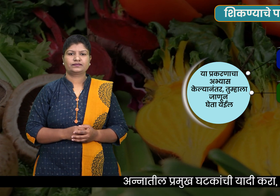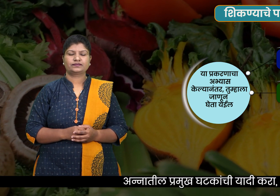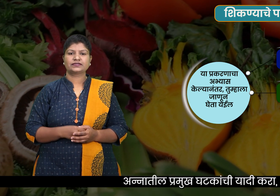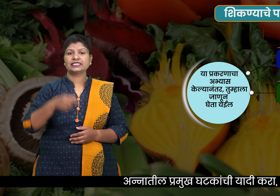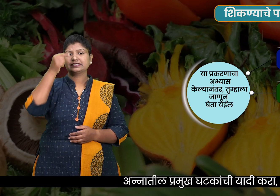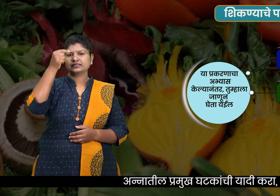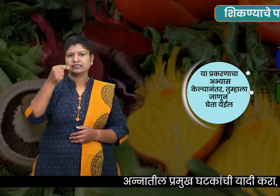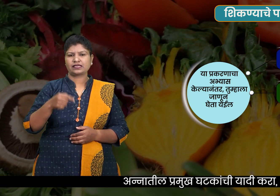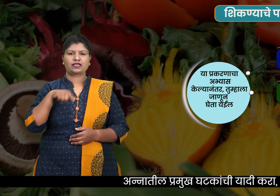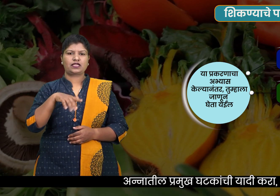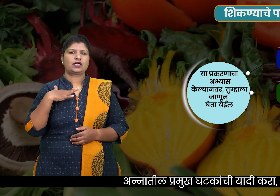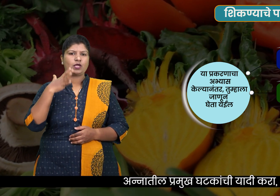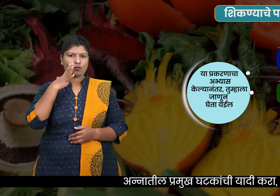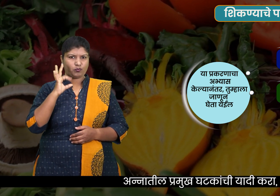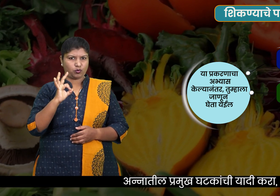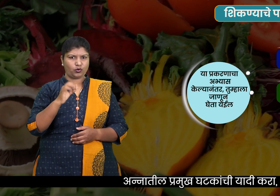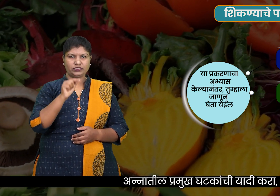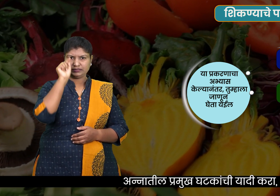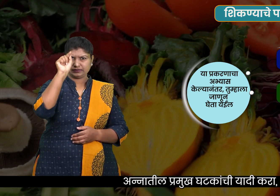अन्नातील प्रमुख घटकांची यादी करा.